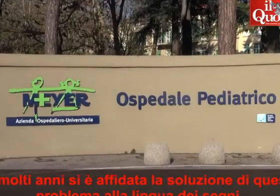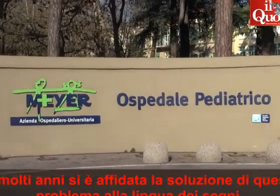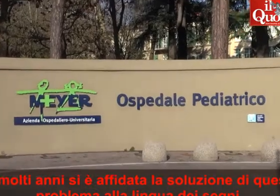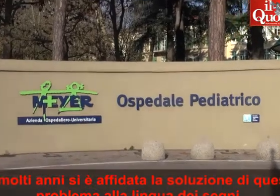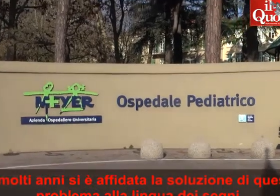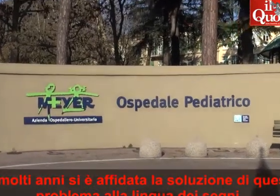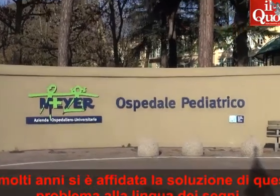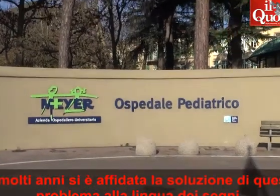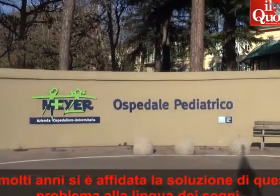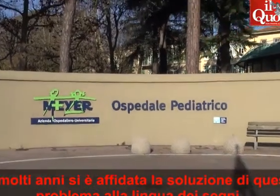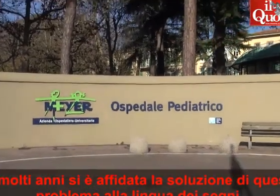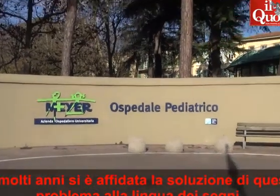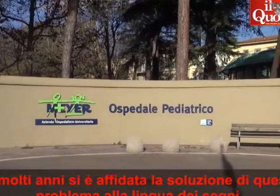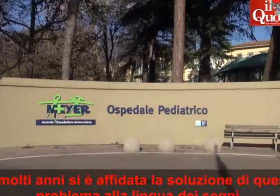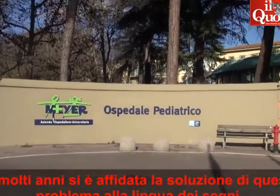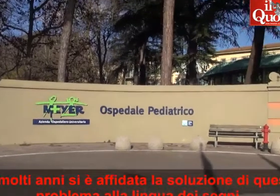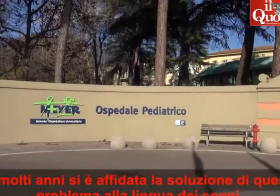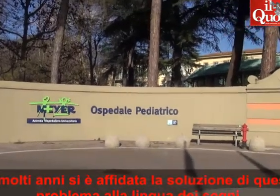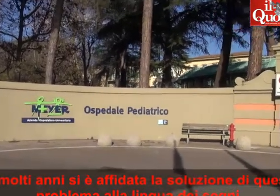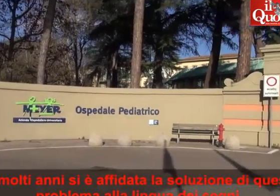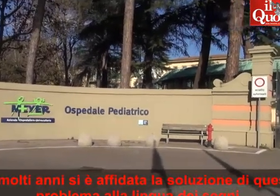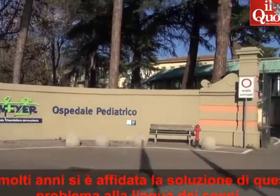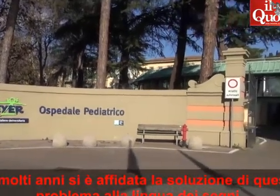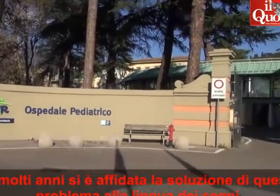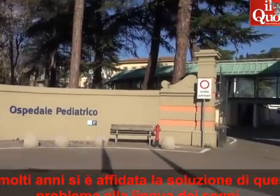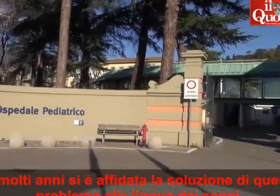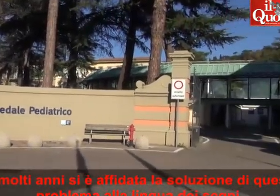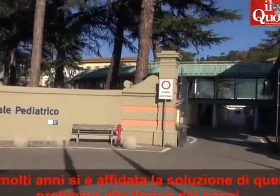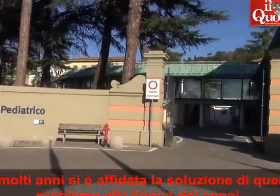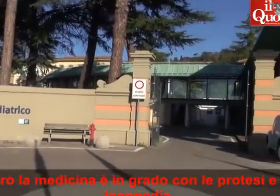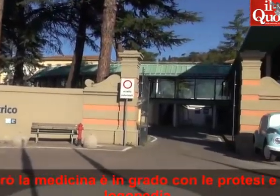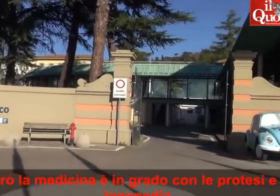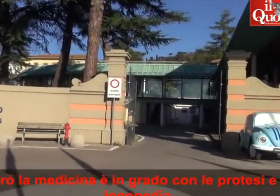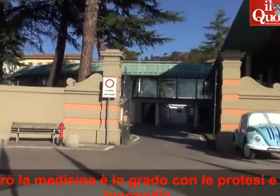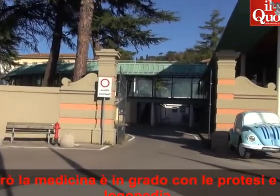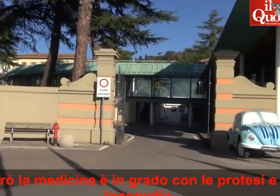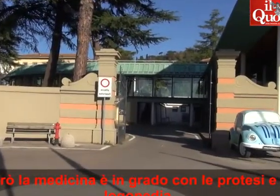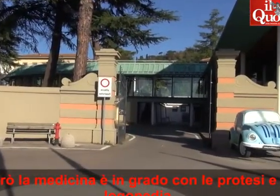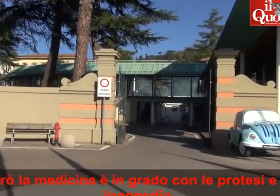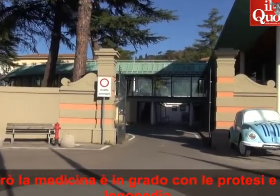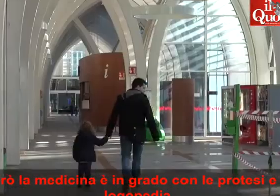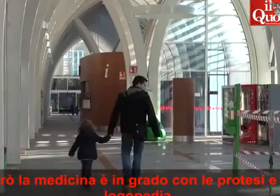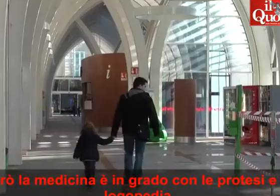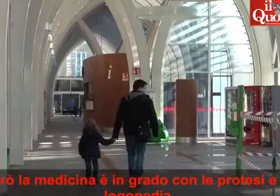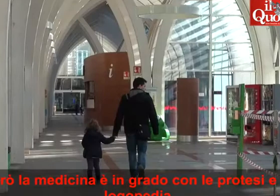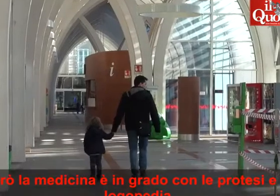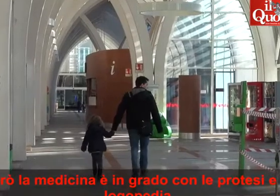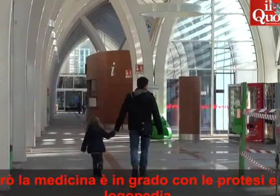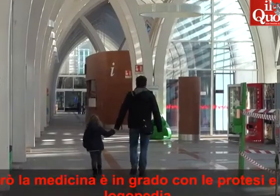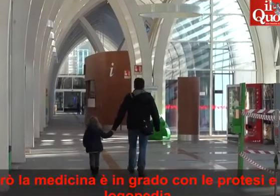molti anni si è affidata la soluzione di questo problema alla lingua dei segni. Oggi però la medicina è in grado con le protesi e